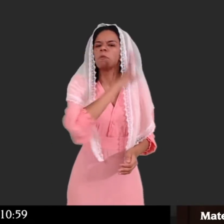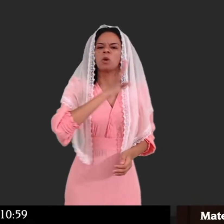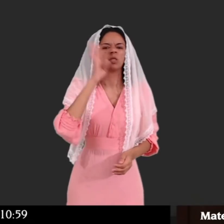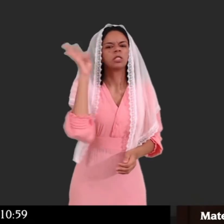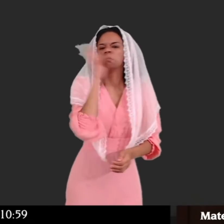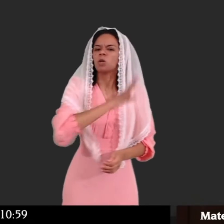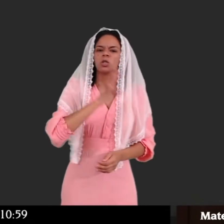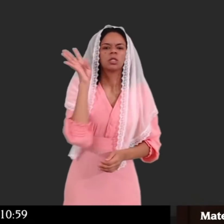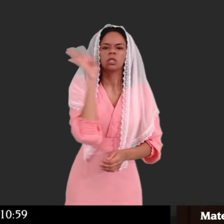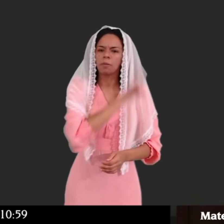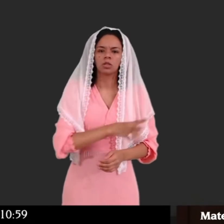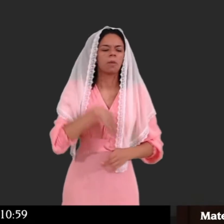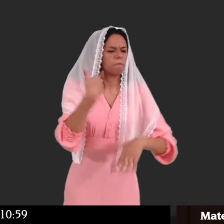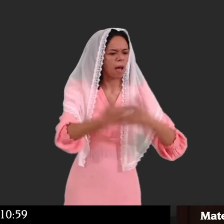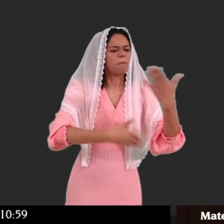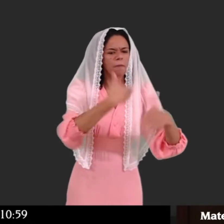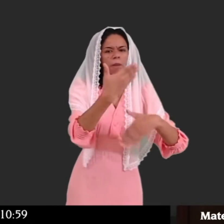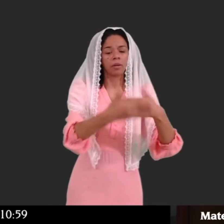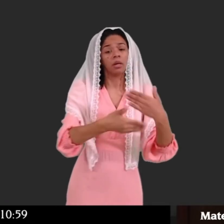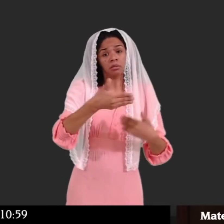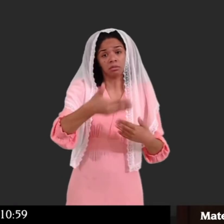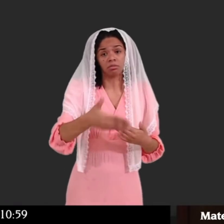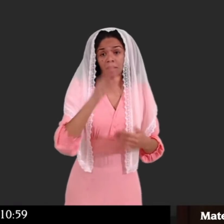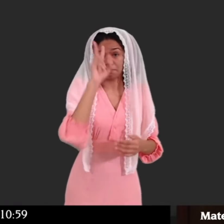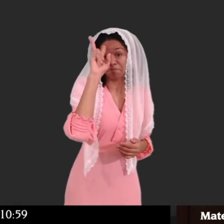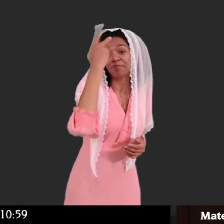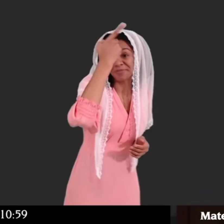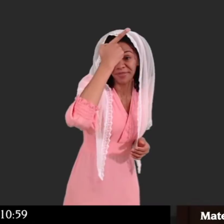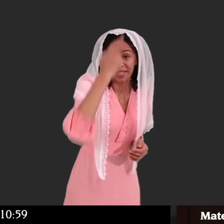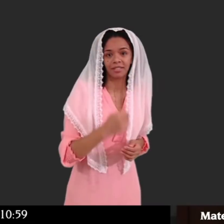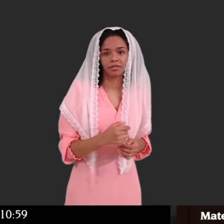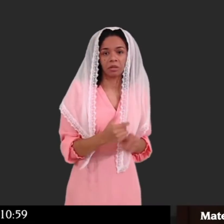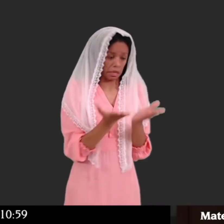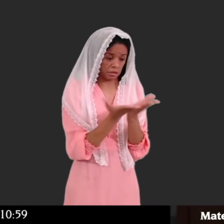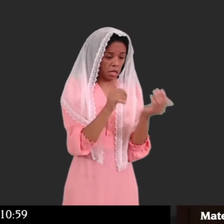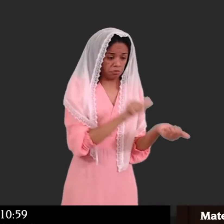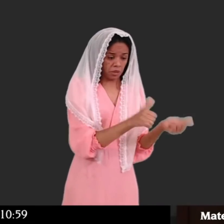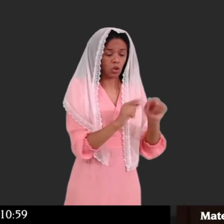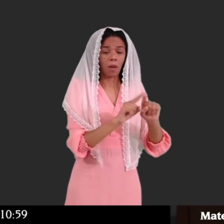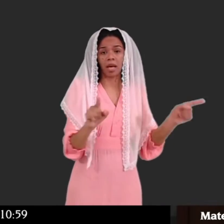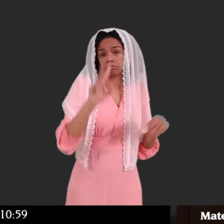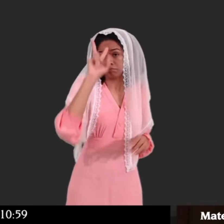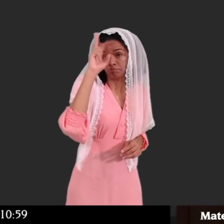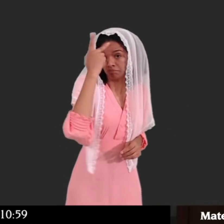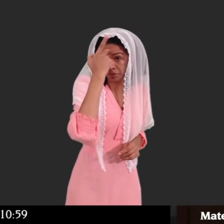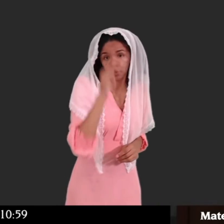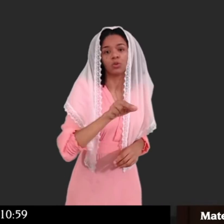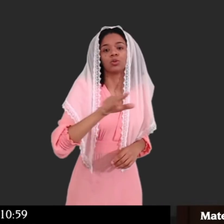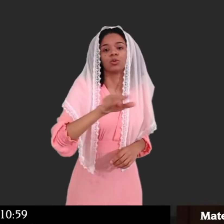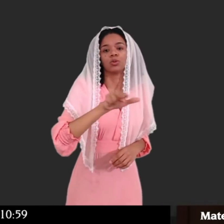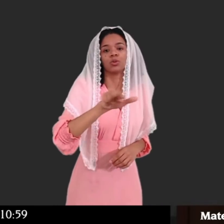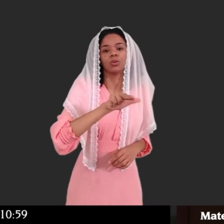lá e para cá, mas chega uma altura da vida e ele se converte. Ele não era convertido. Às vezes no final